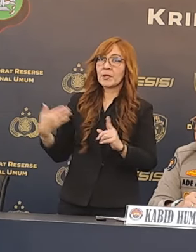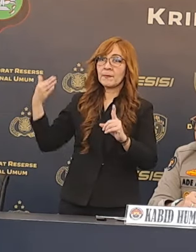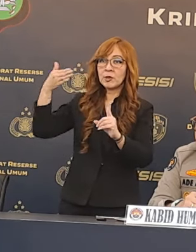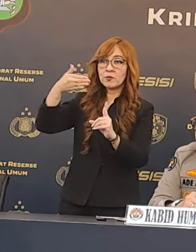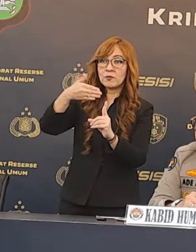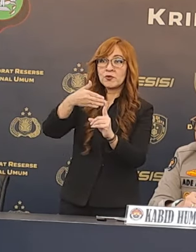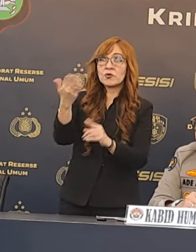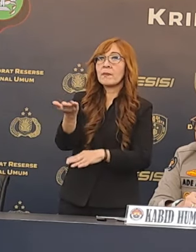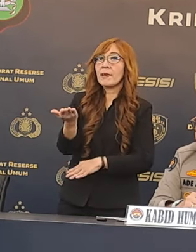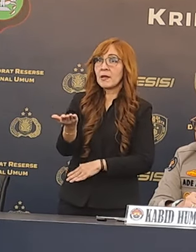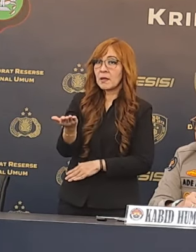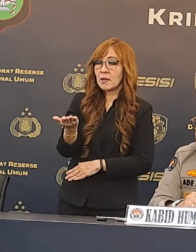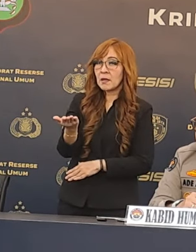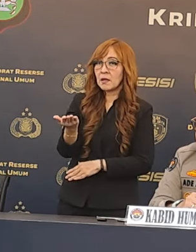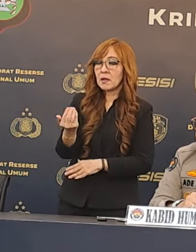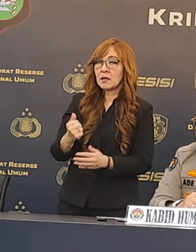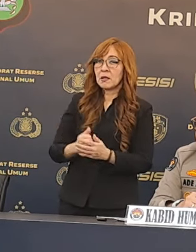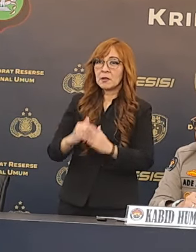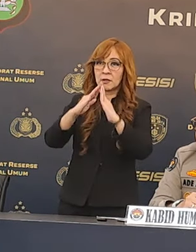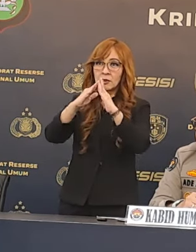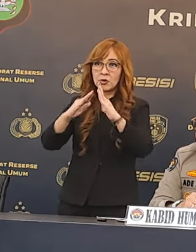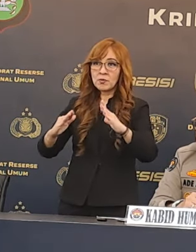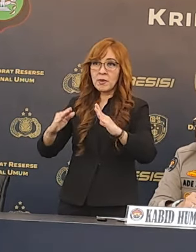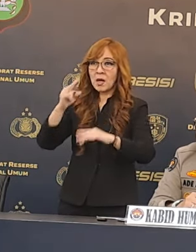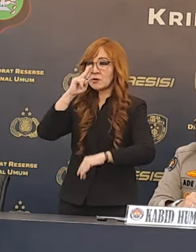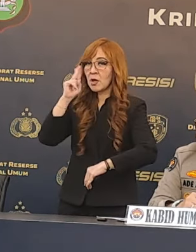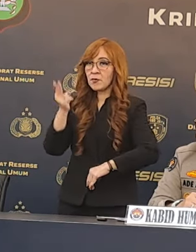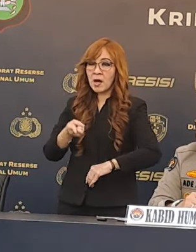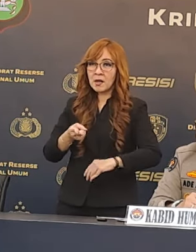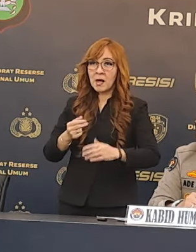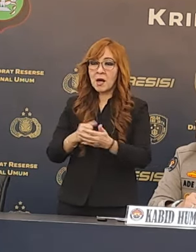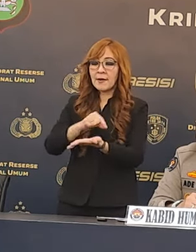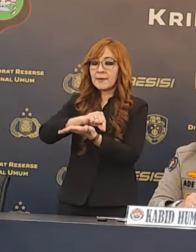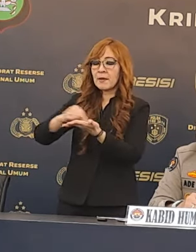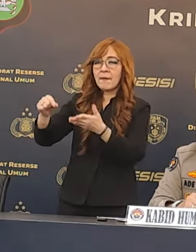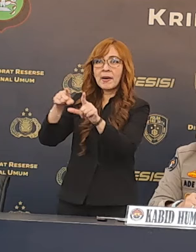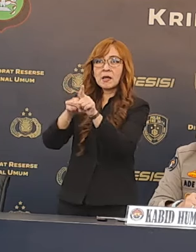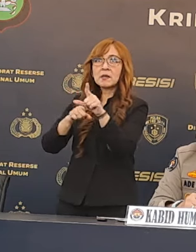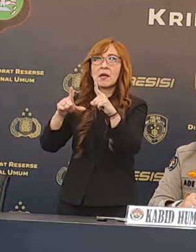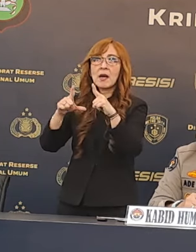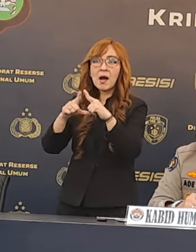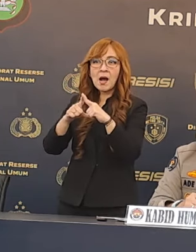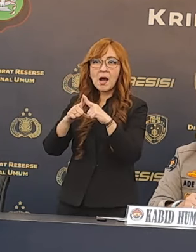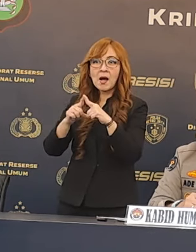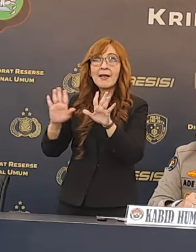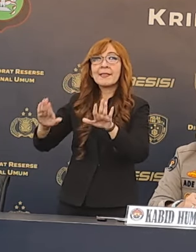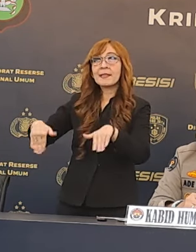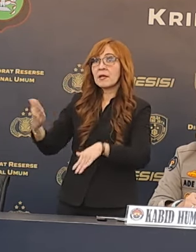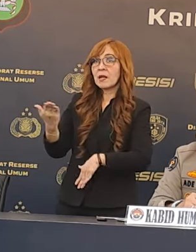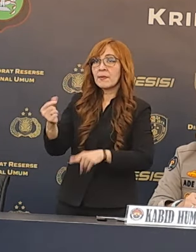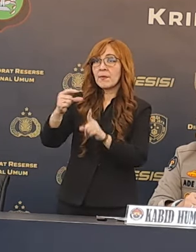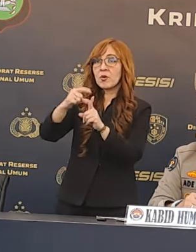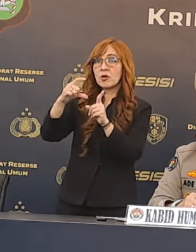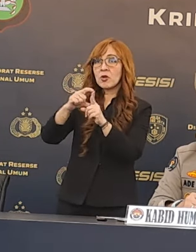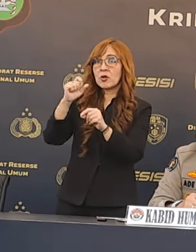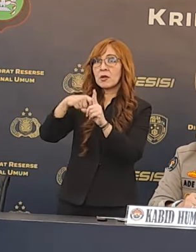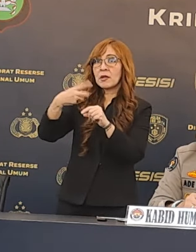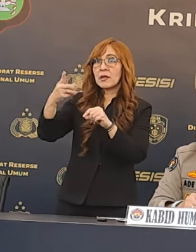menuju ke rumah saudara YA yang beralamat di Pondok Kelapa, Jakarta